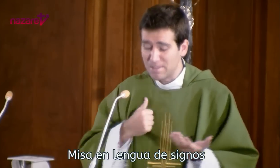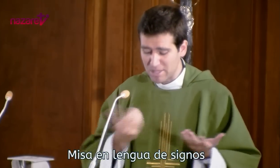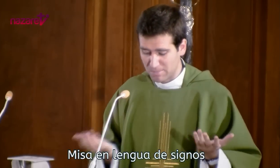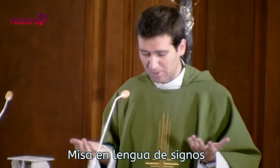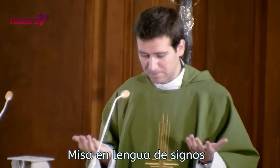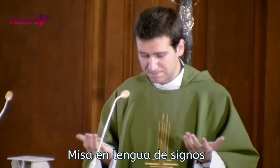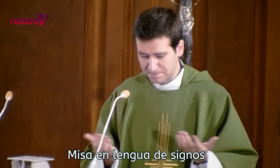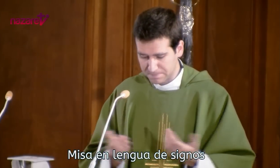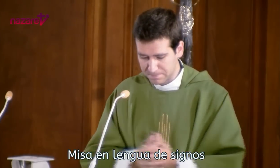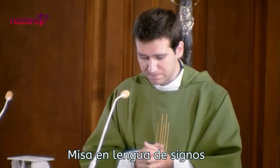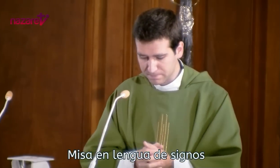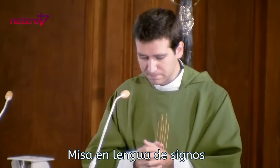mismo?